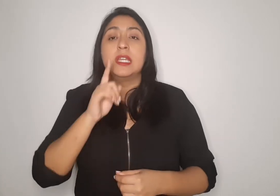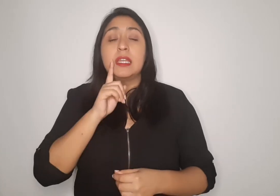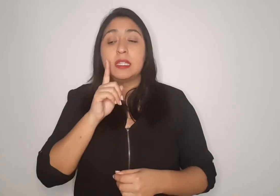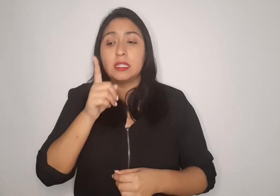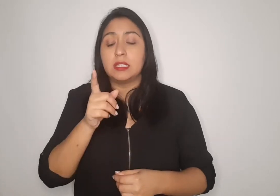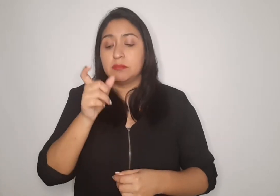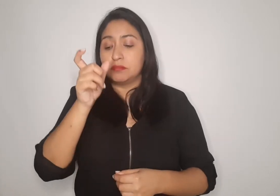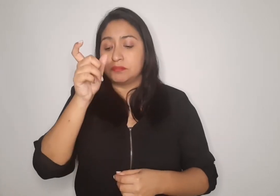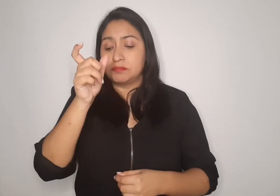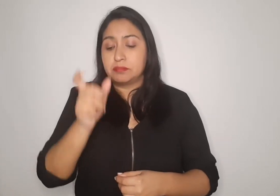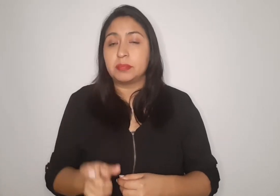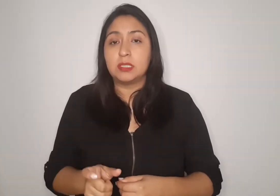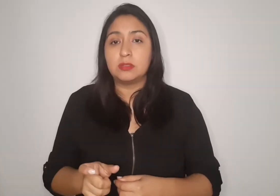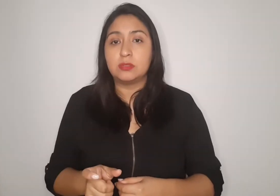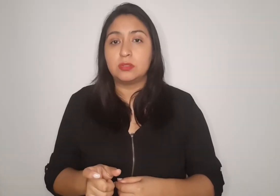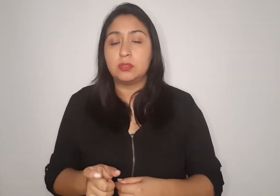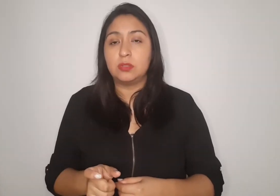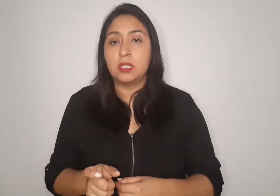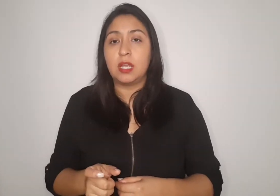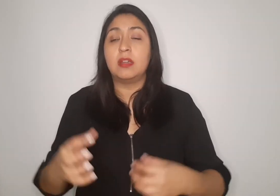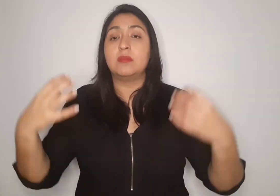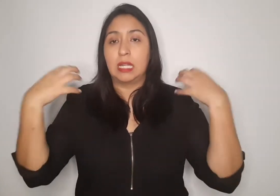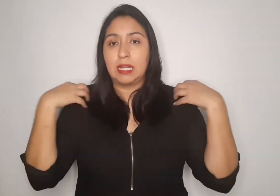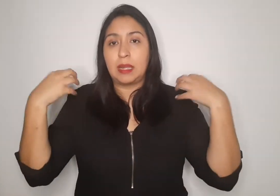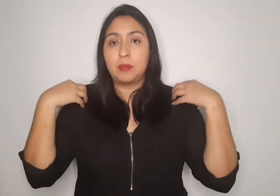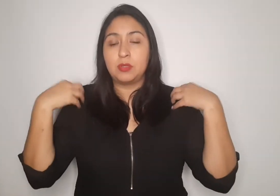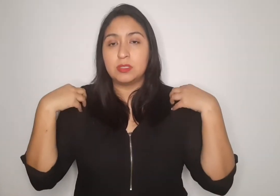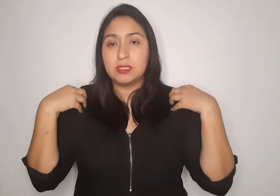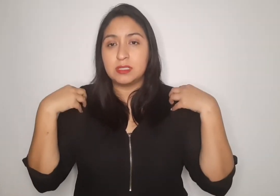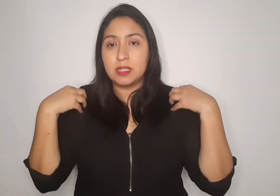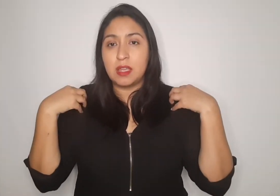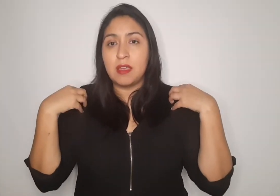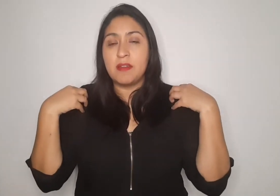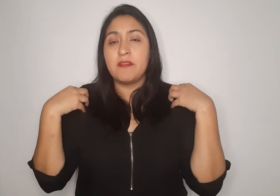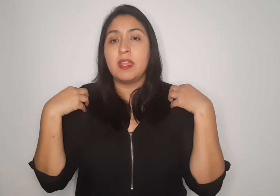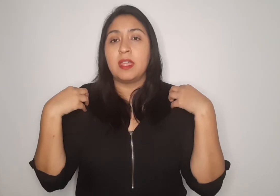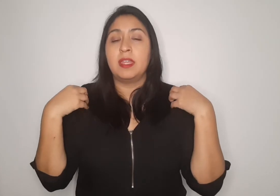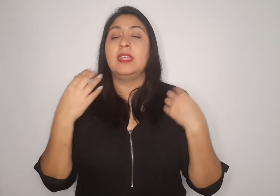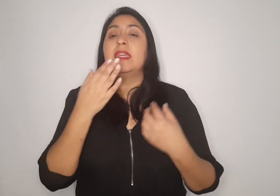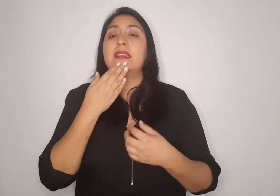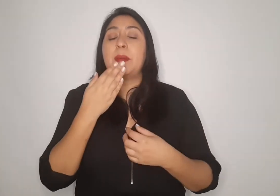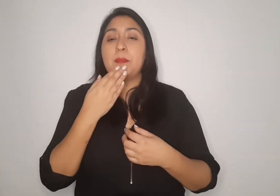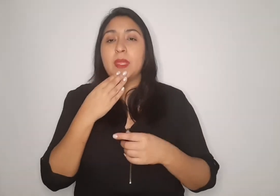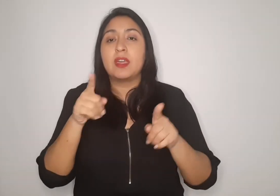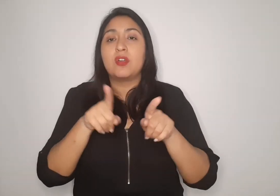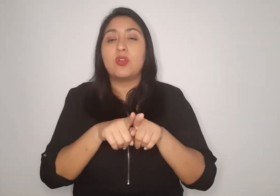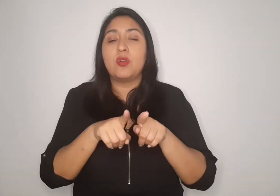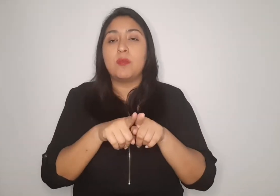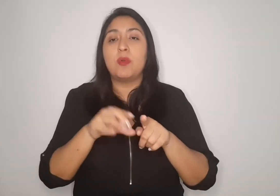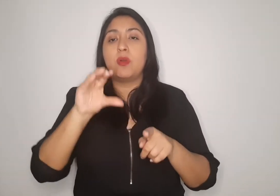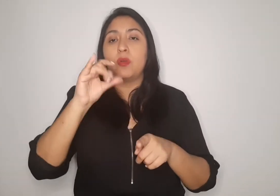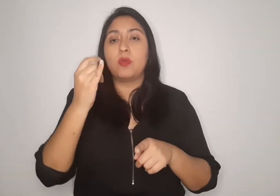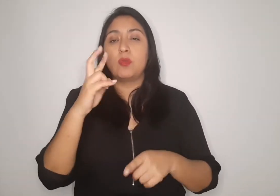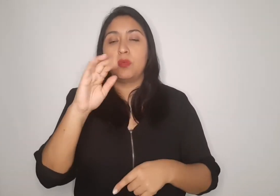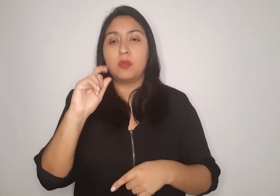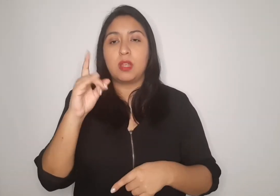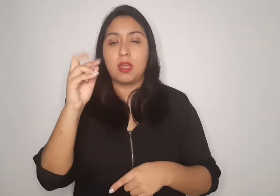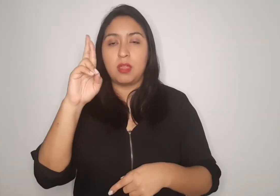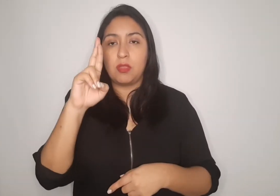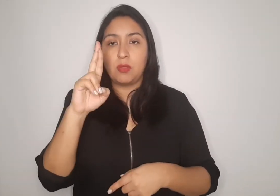un capitán, es un ñampín, es un orador, pero es un curador también. Yo cuando comenté